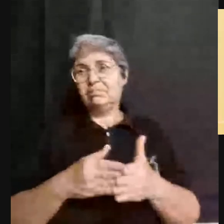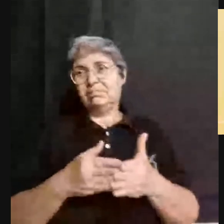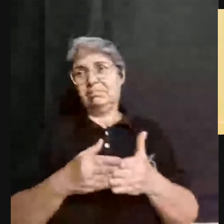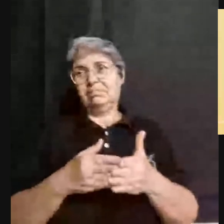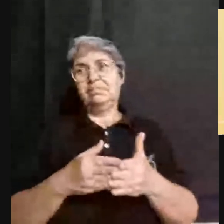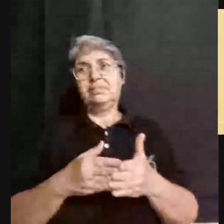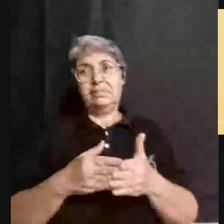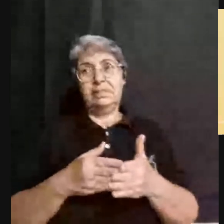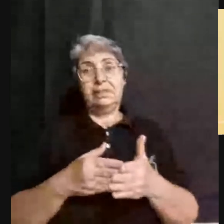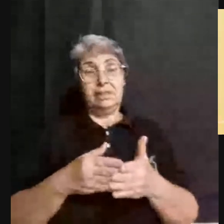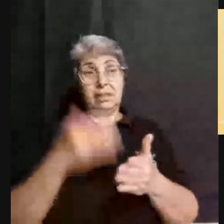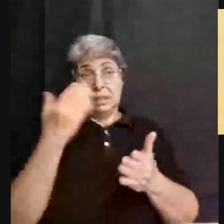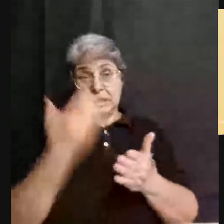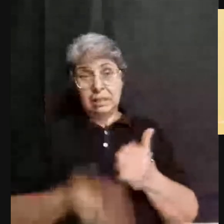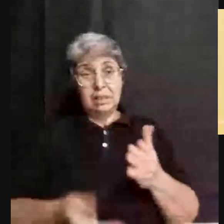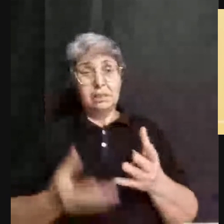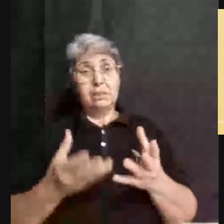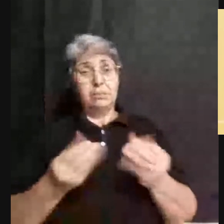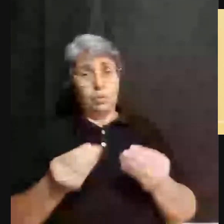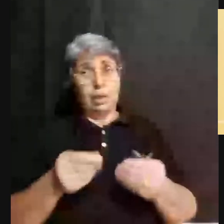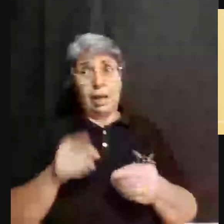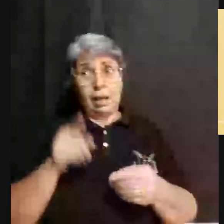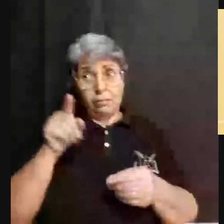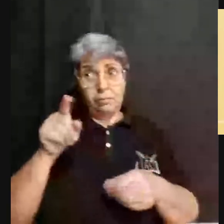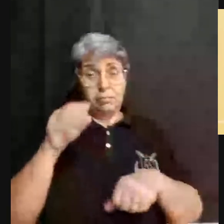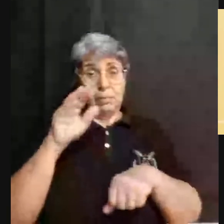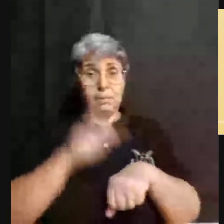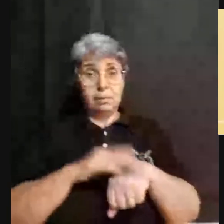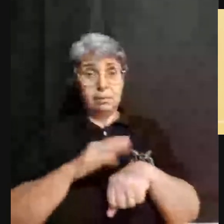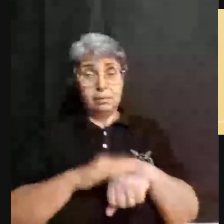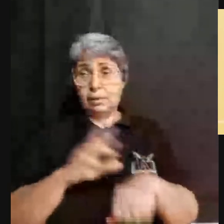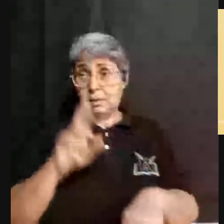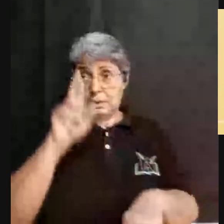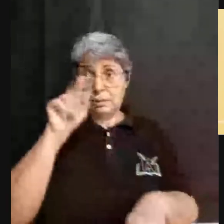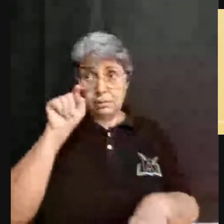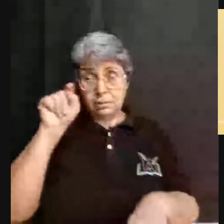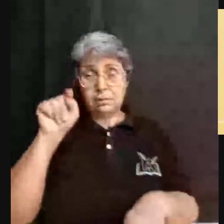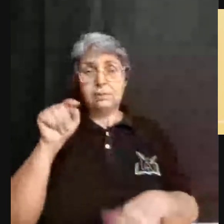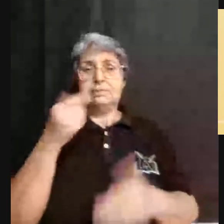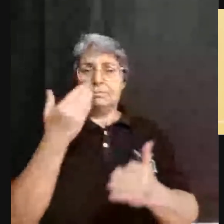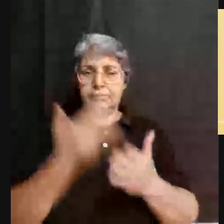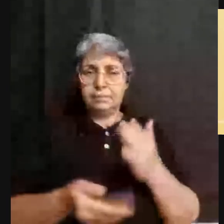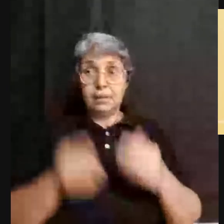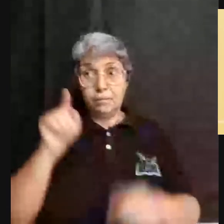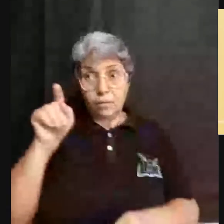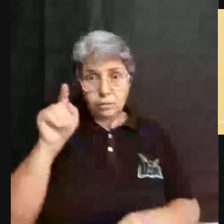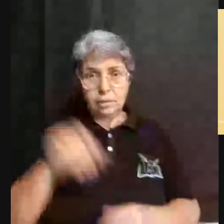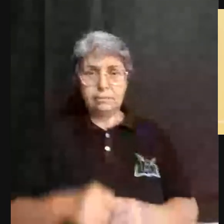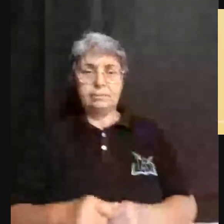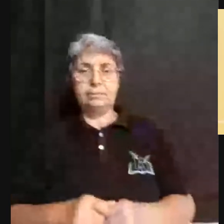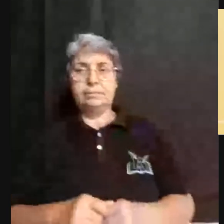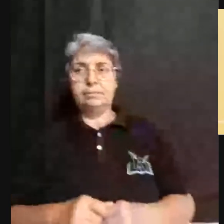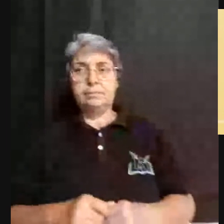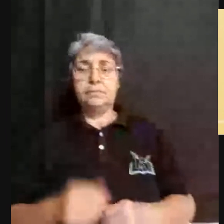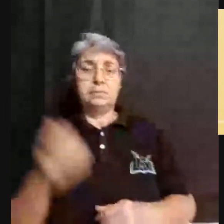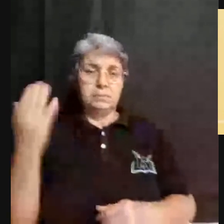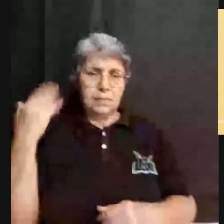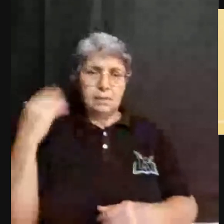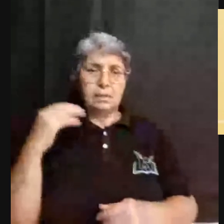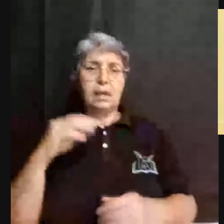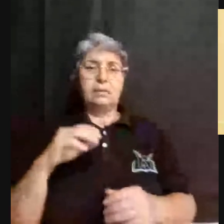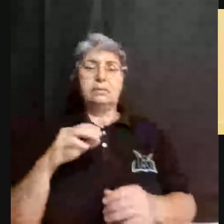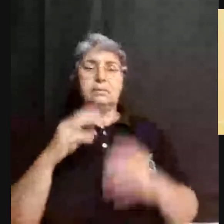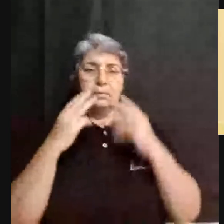perda. E vejam como a rejeição à mensagem de 1888 efetivamente era um atraso. Armand